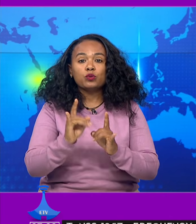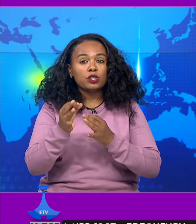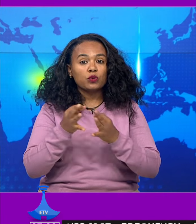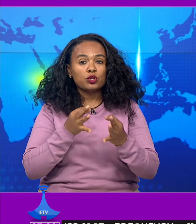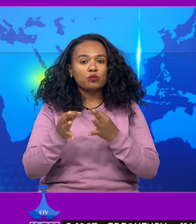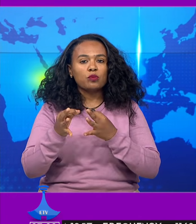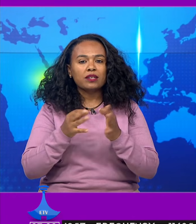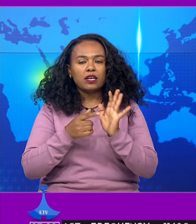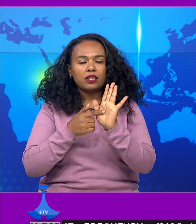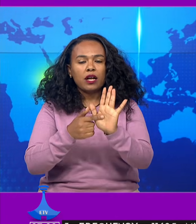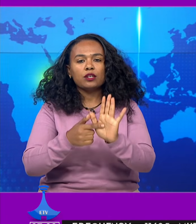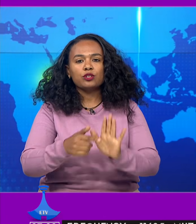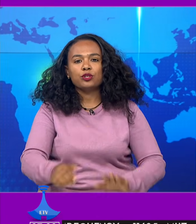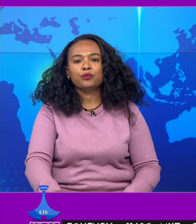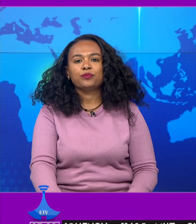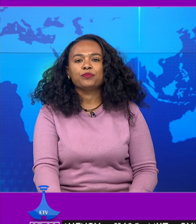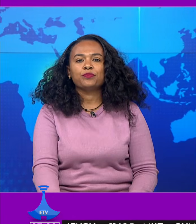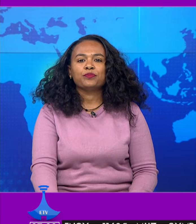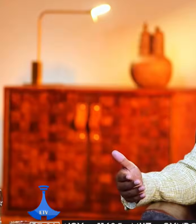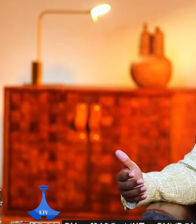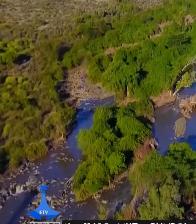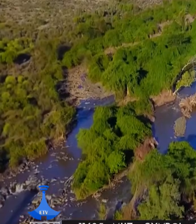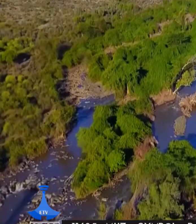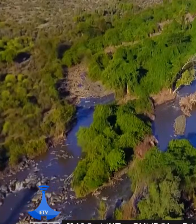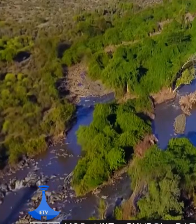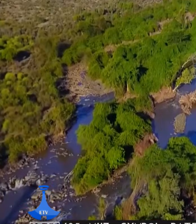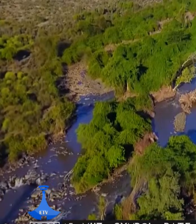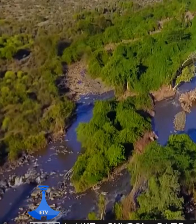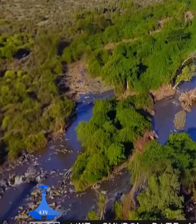የተጠቀመችባቸውን ዘዴዎችም አሳይታለች።